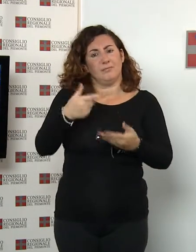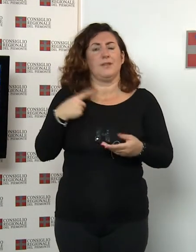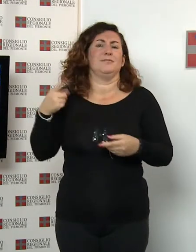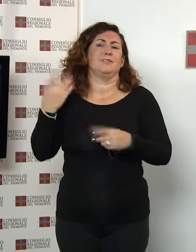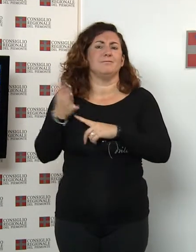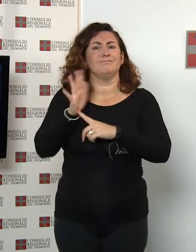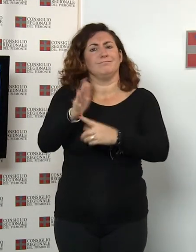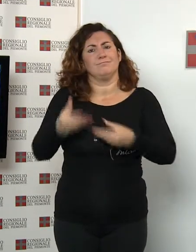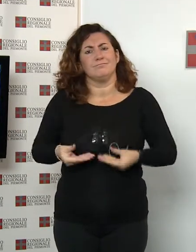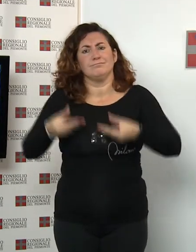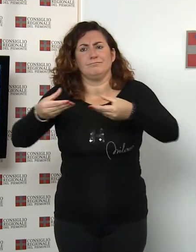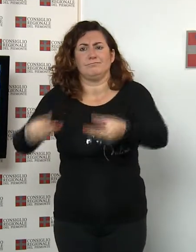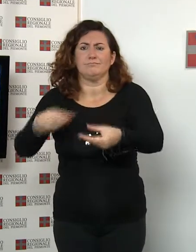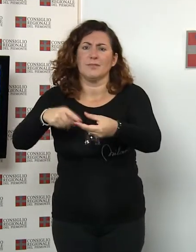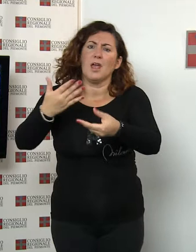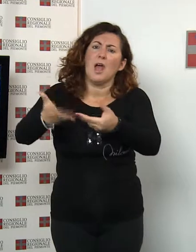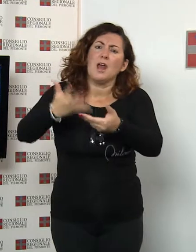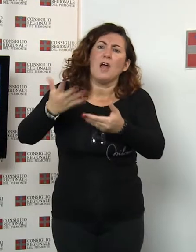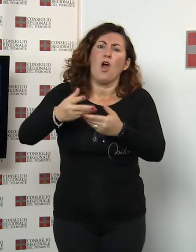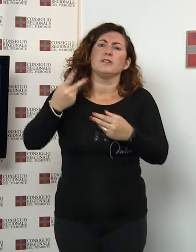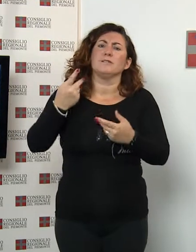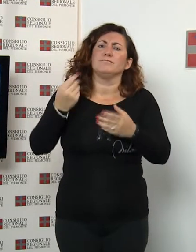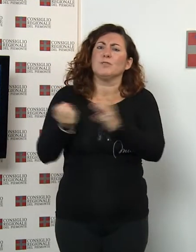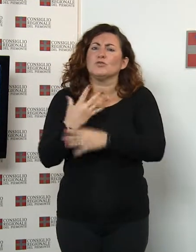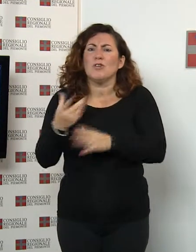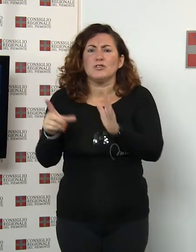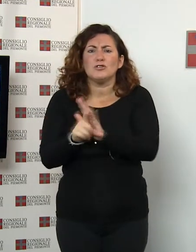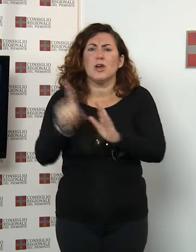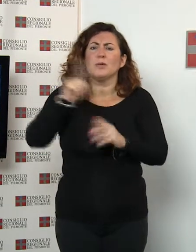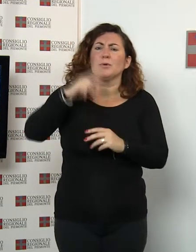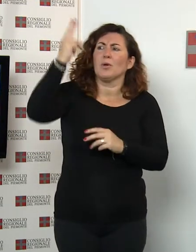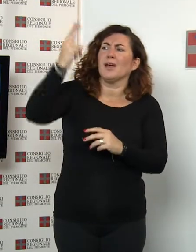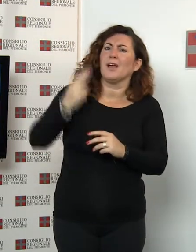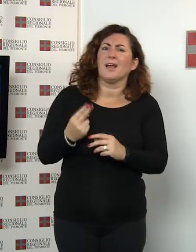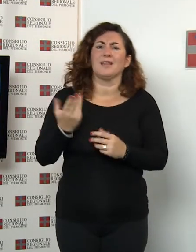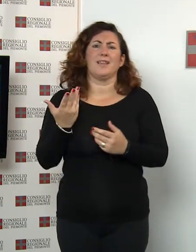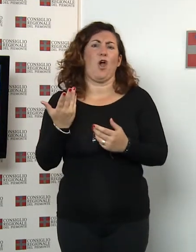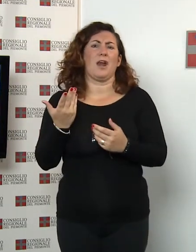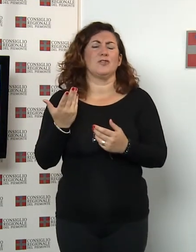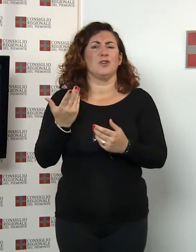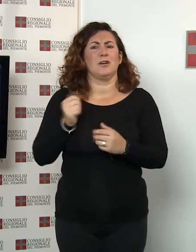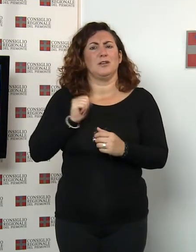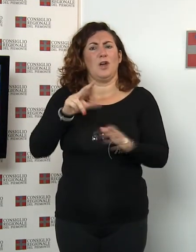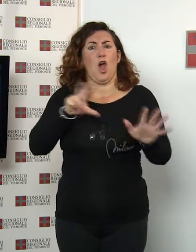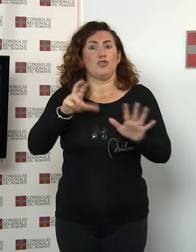alle vicende storiche e alla ricchezza decorativa dell'edificio ottocentesco che è stato acquisito nel 2011 dal consiglio